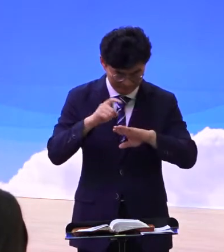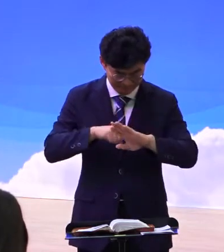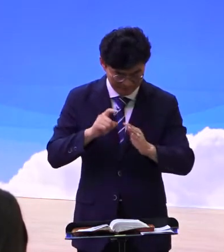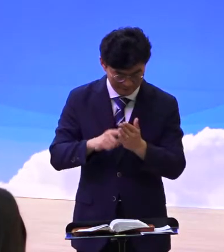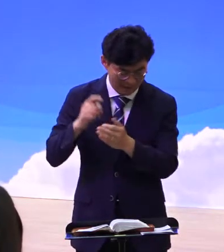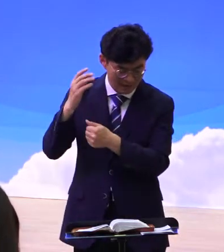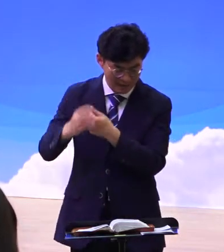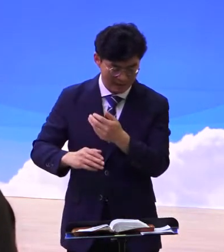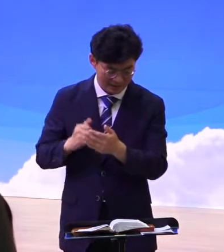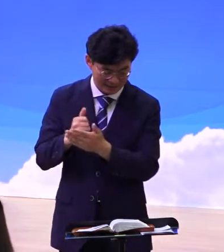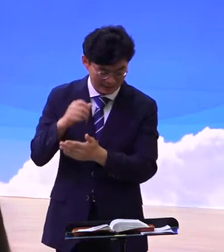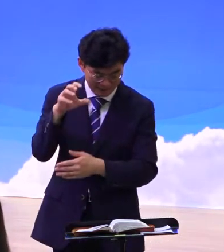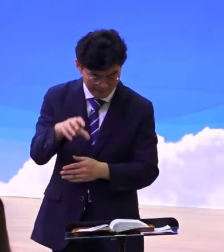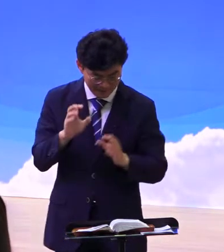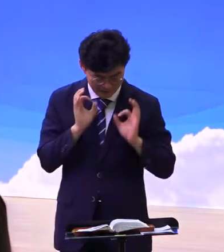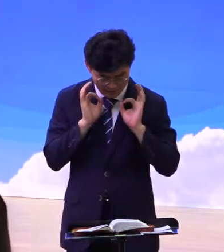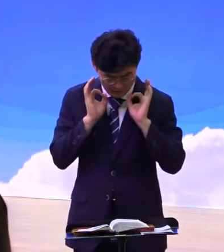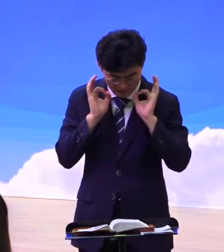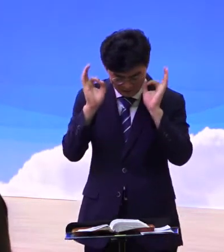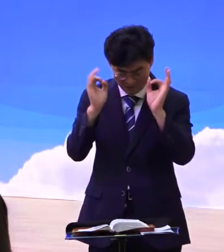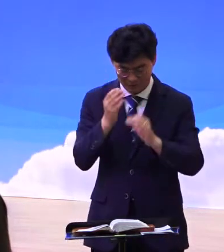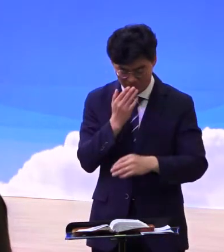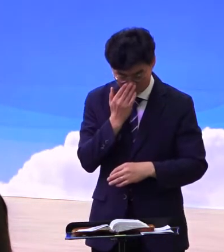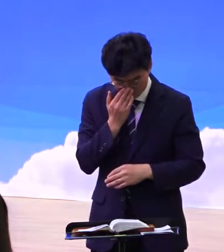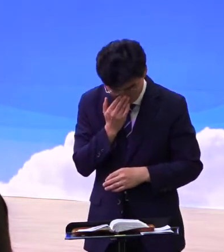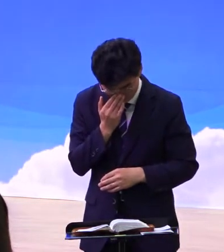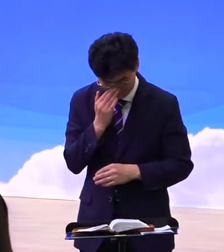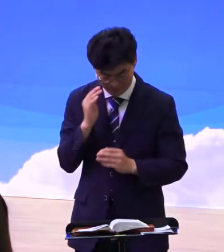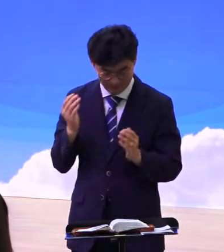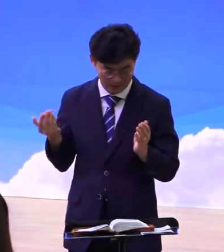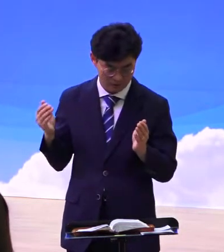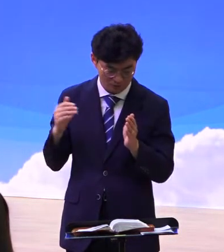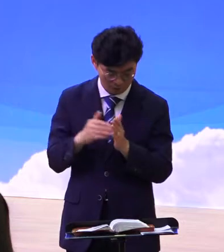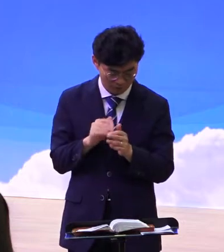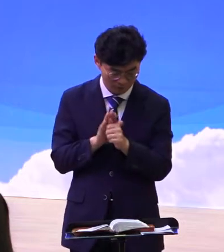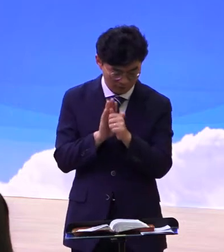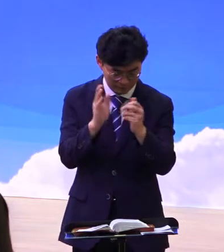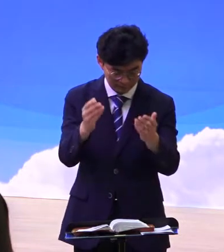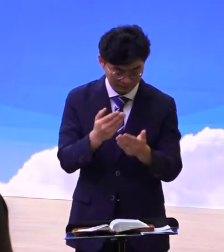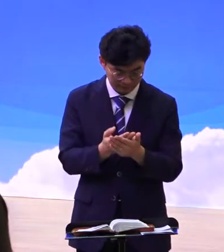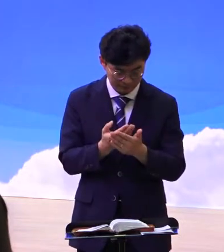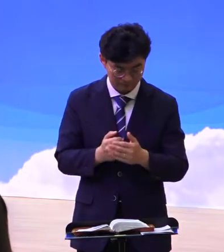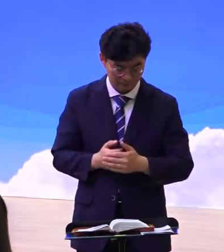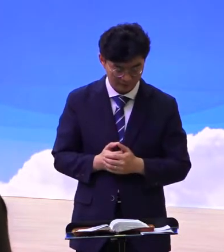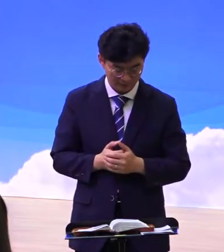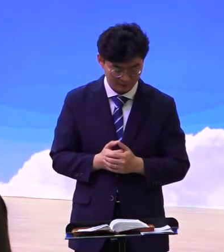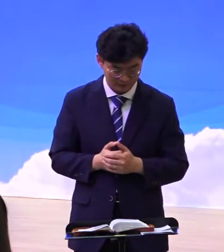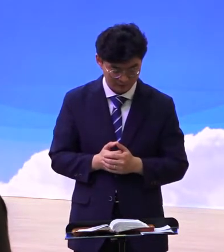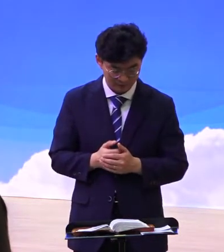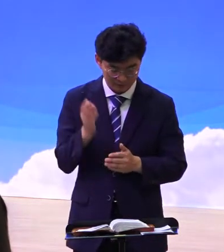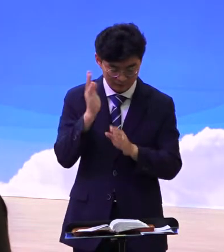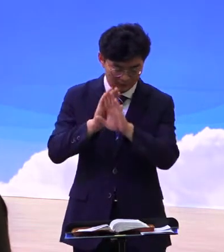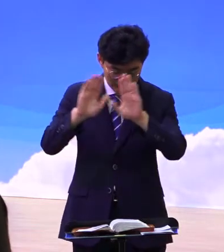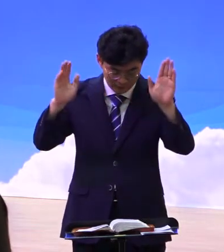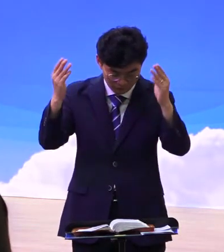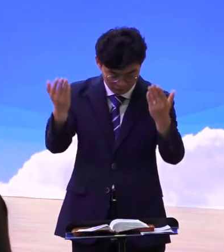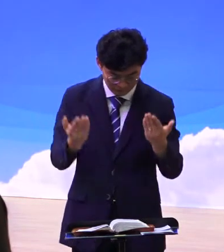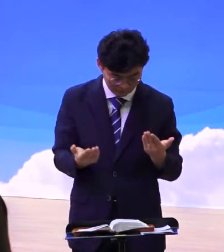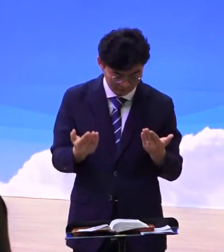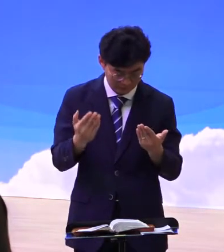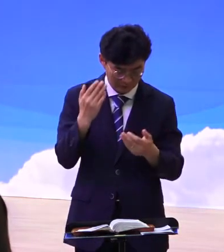앞에서 간절하여지고 겸손하여지게 하여 주셔서 하나님께서 하늘에서 내려주시는